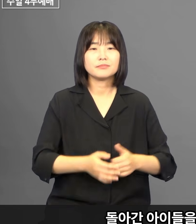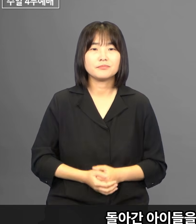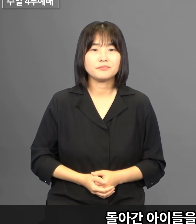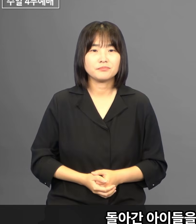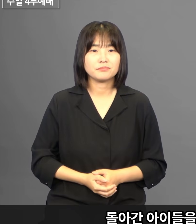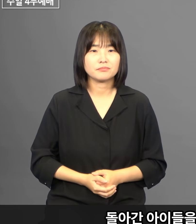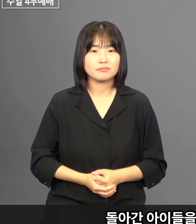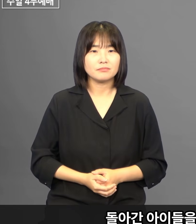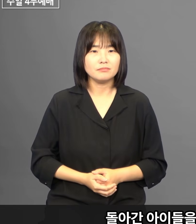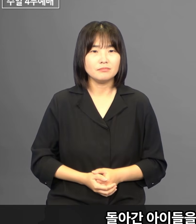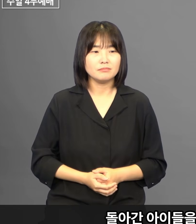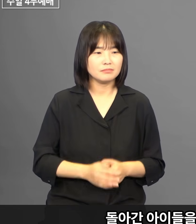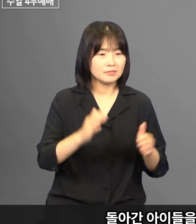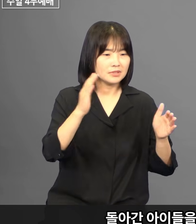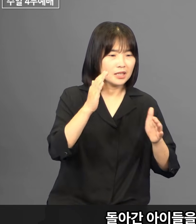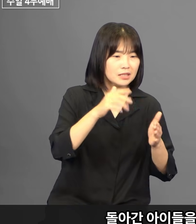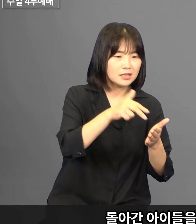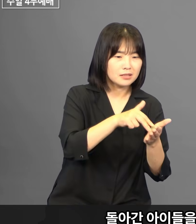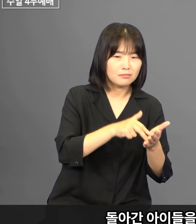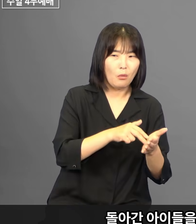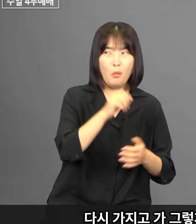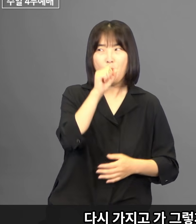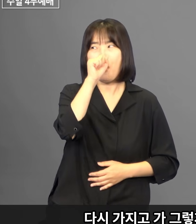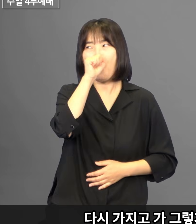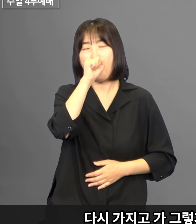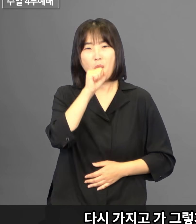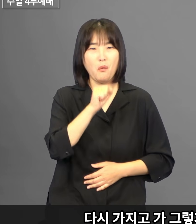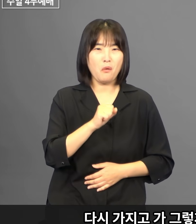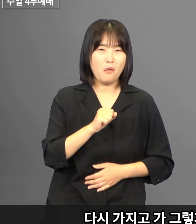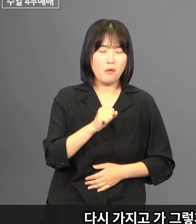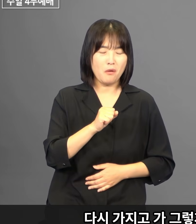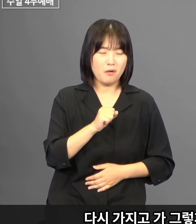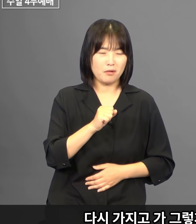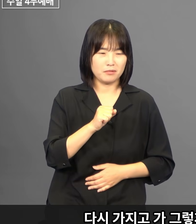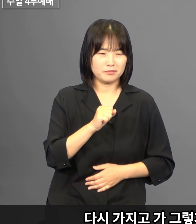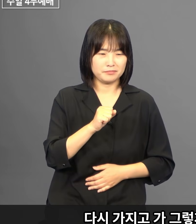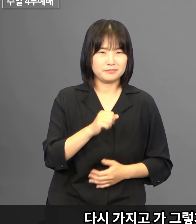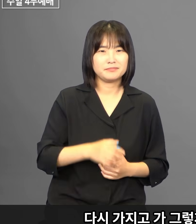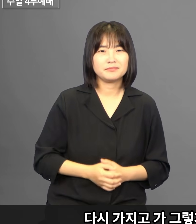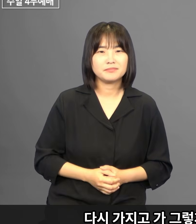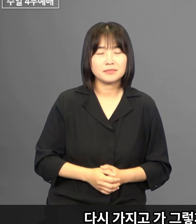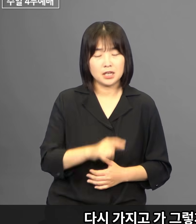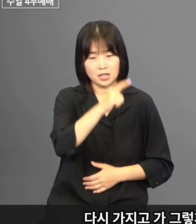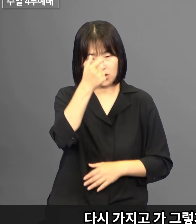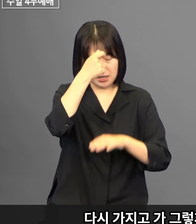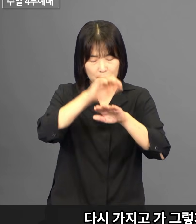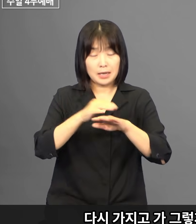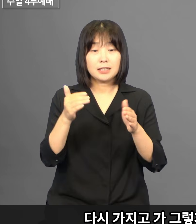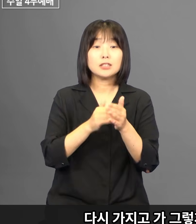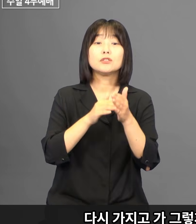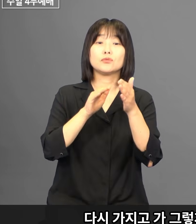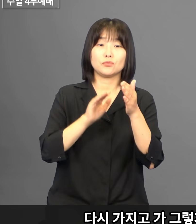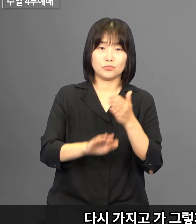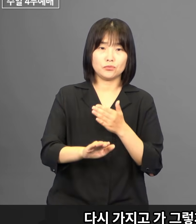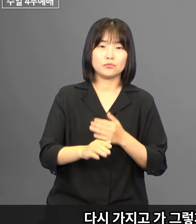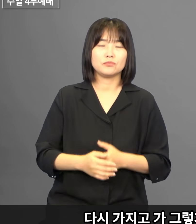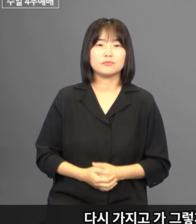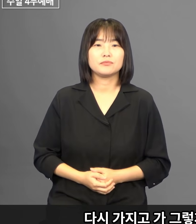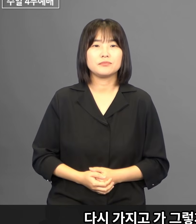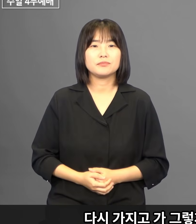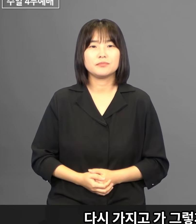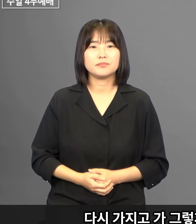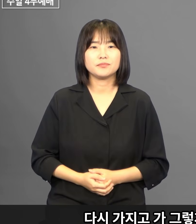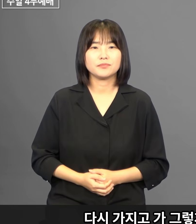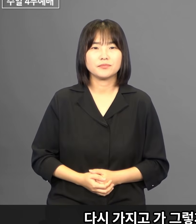돌아간 아이들이 얼마나 좋아하겠습니까? 다시 가지고. 그렇게 이제 저녁 집회가 끝났는데